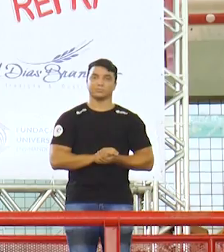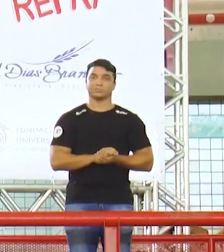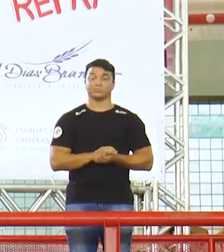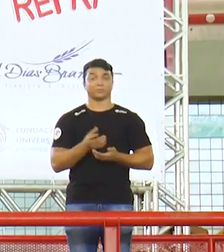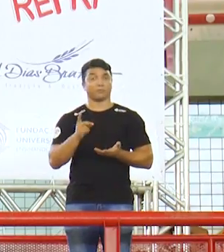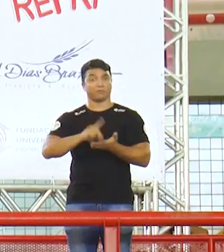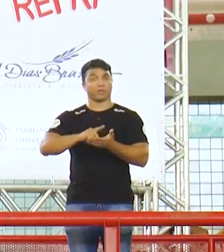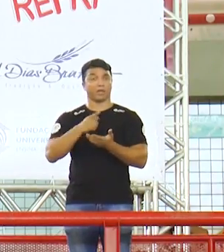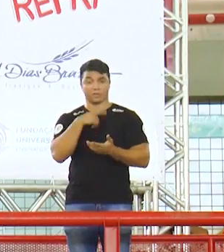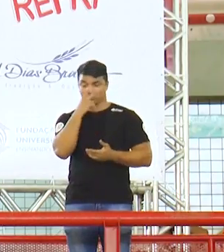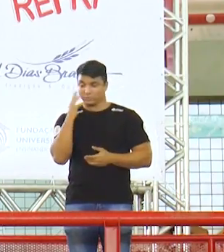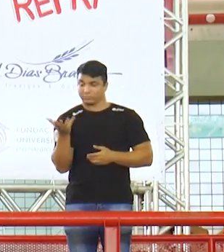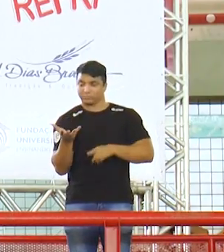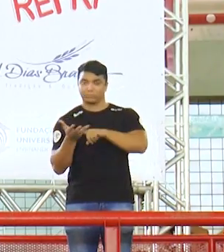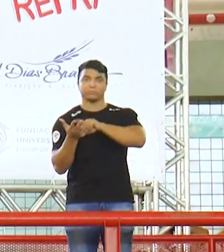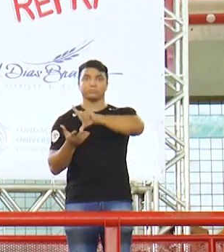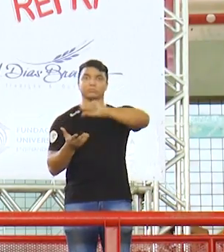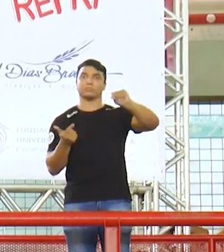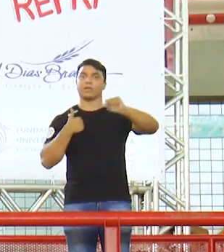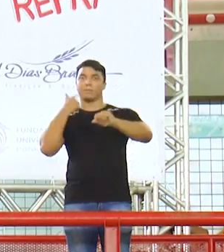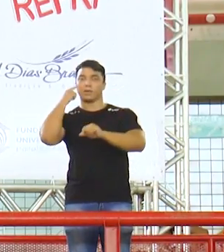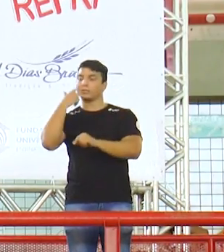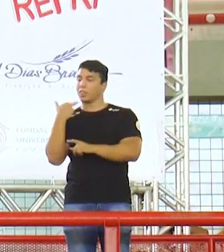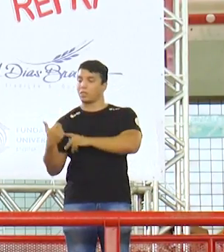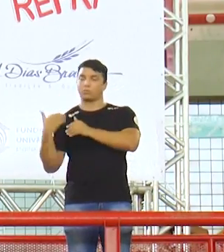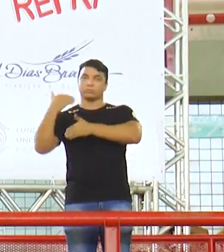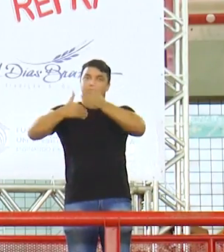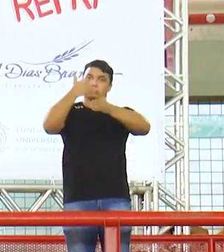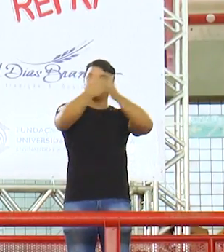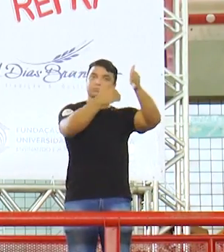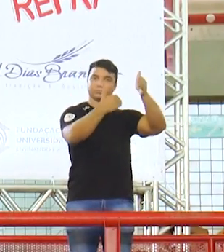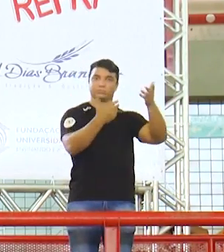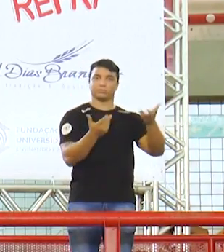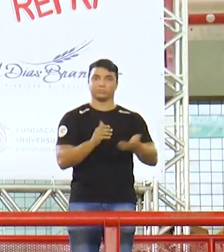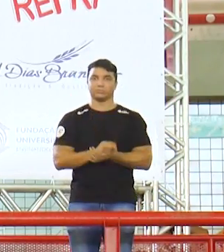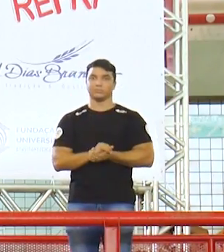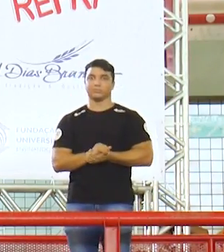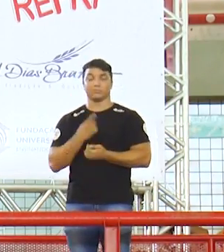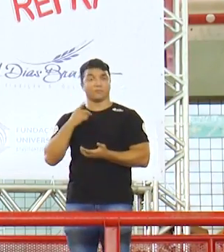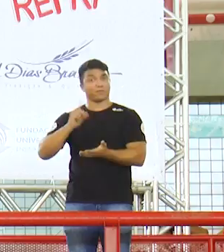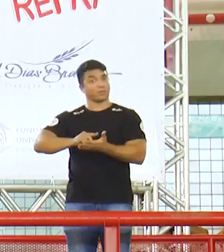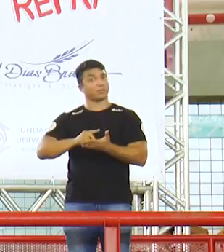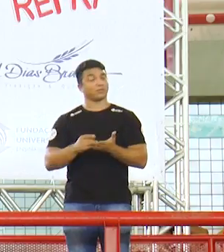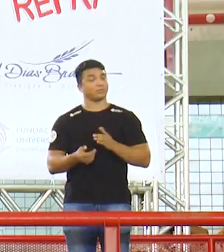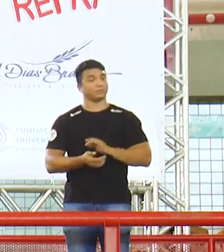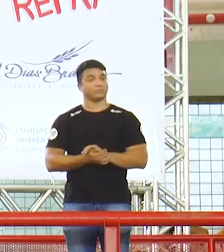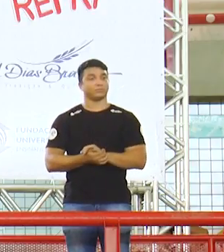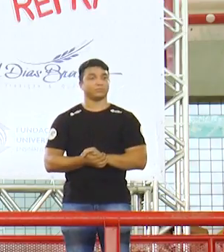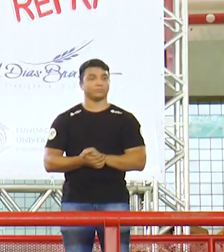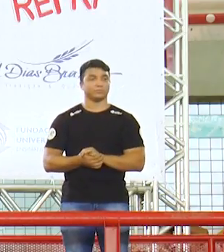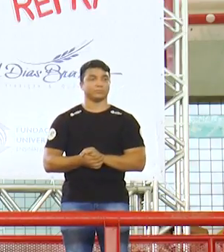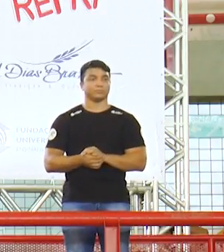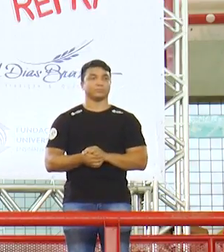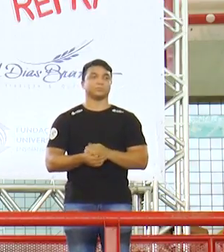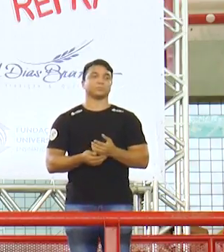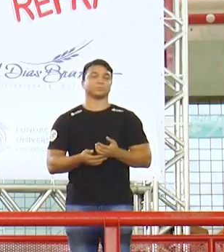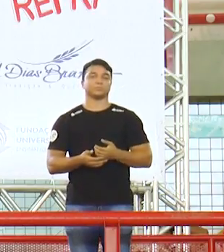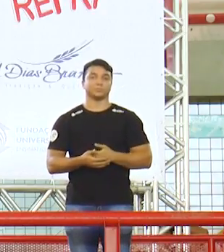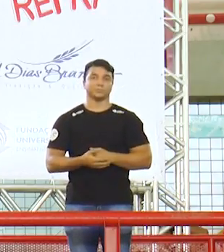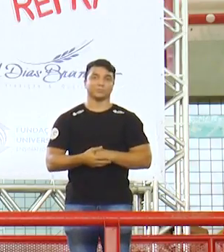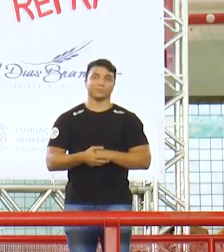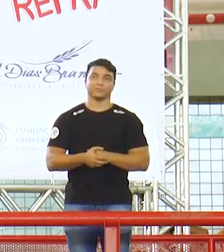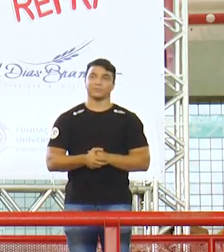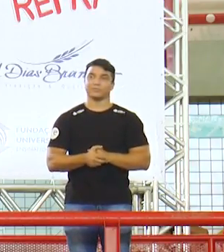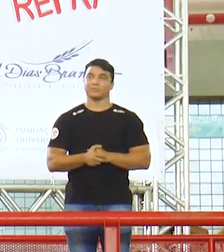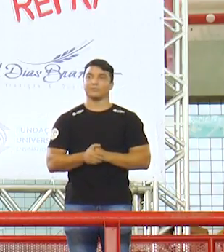É verdade, isso é evolução da língua. A língua está evoluindo. É verdade. Entendeu?